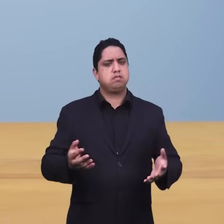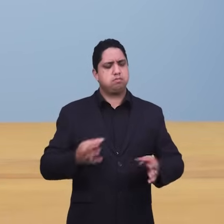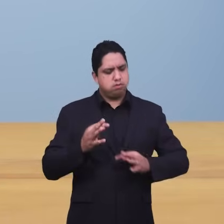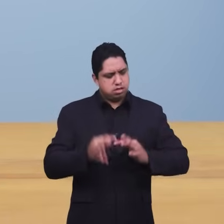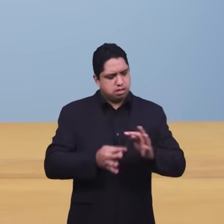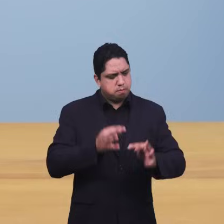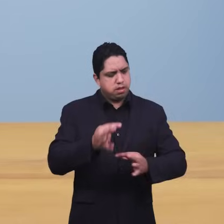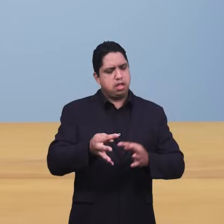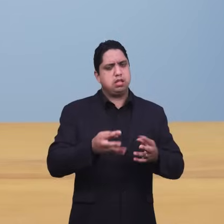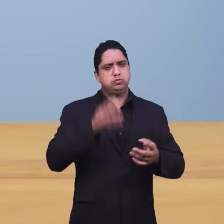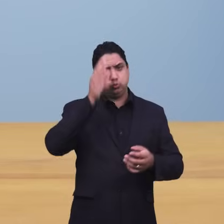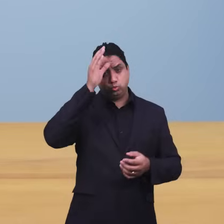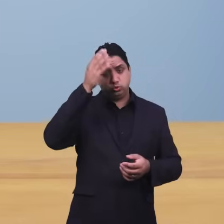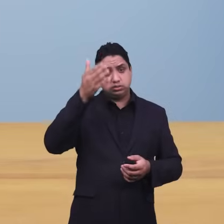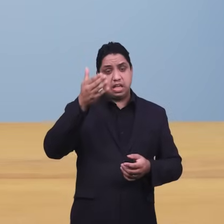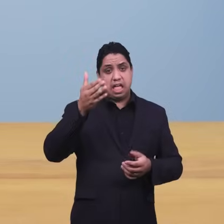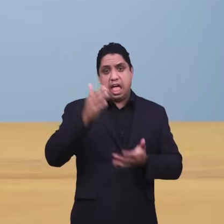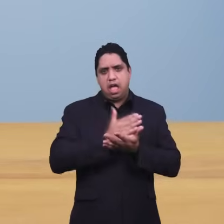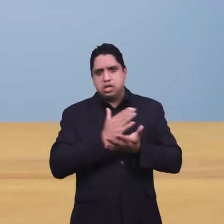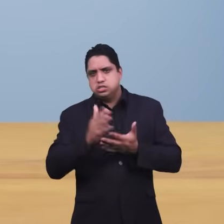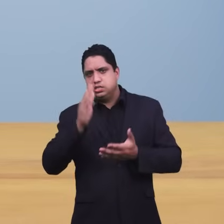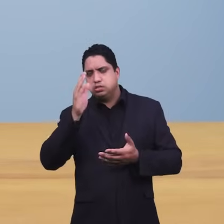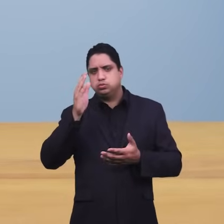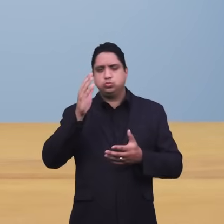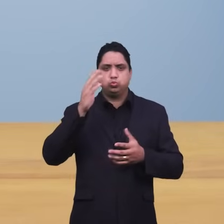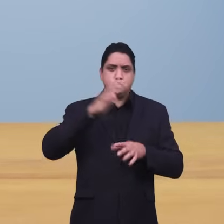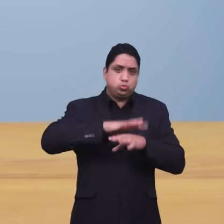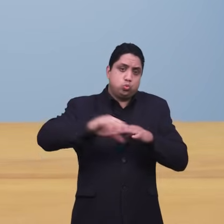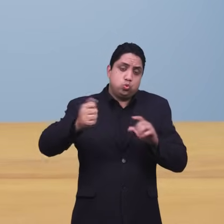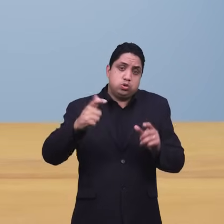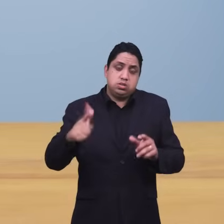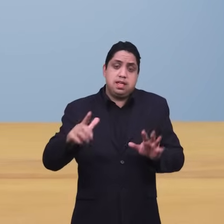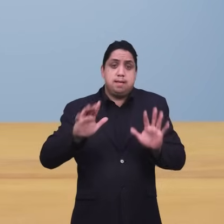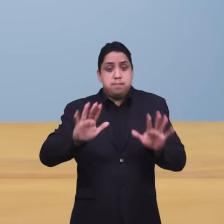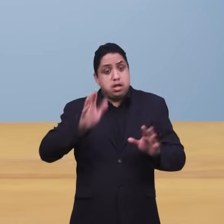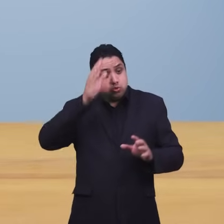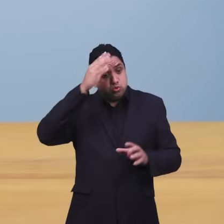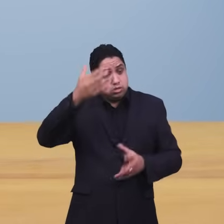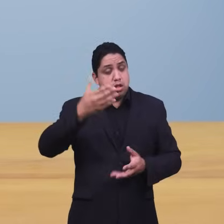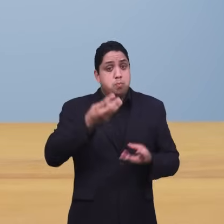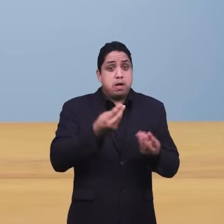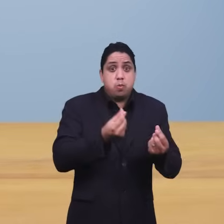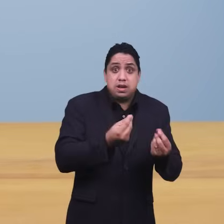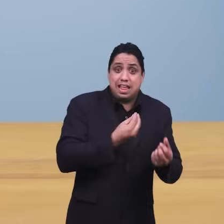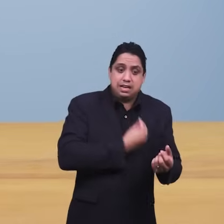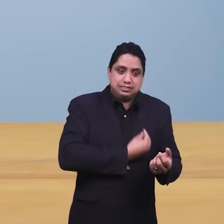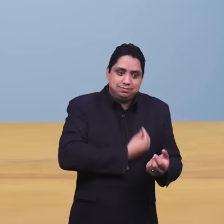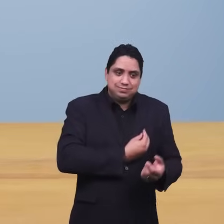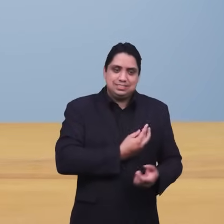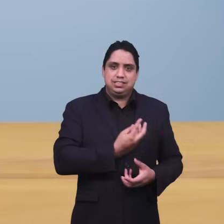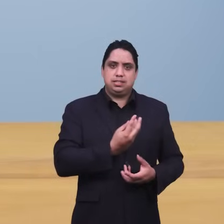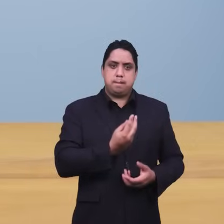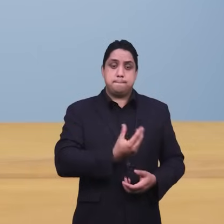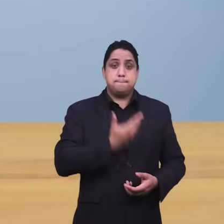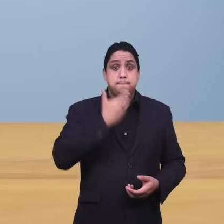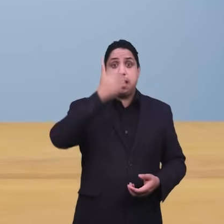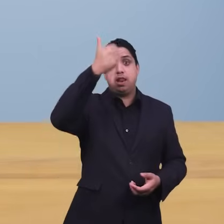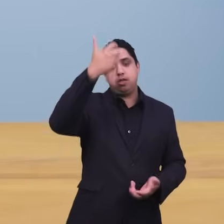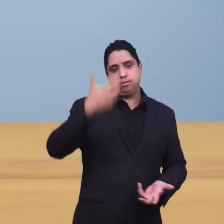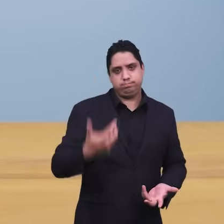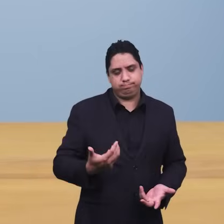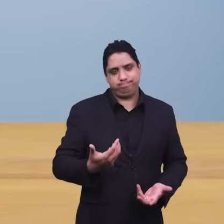solução. Nem sempre uma cura, mas uma solução, uma qualidade de vida melhor. E muitas vezes,